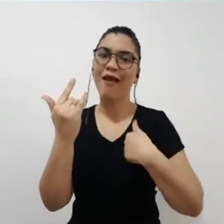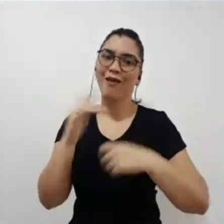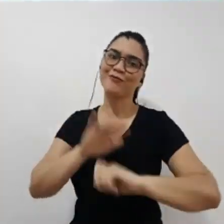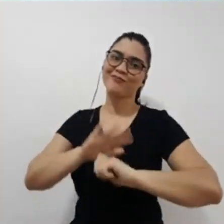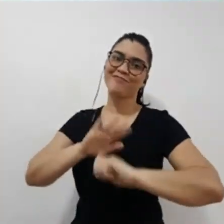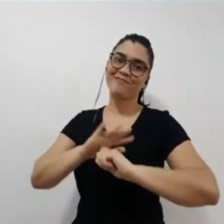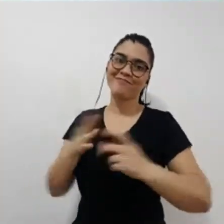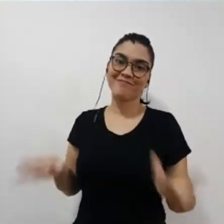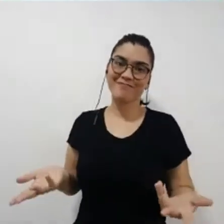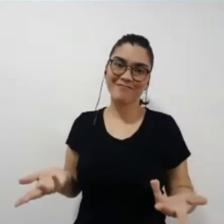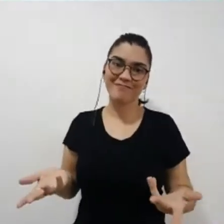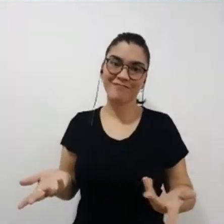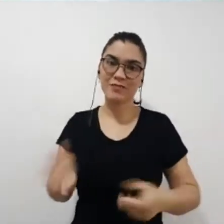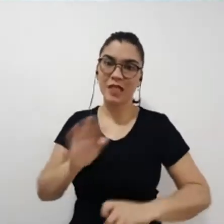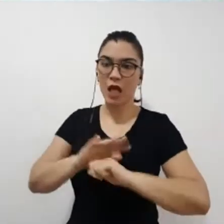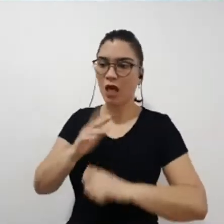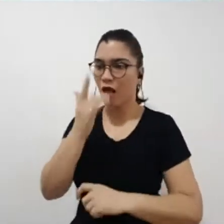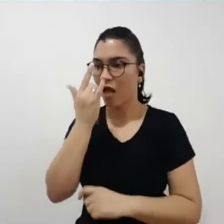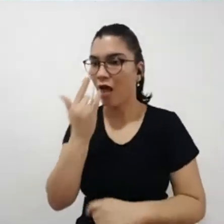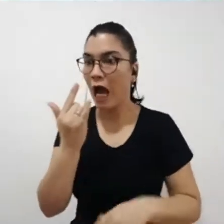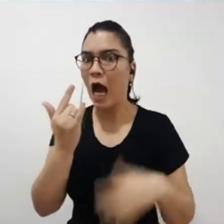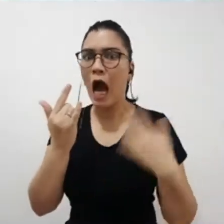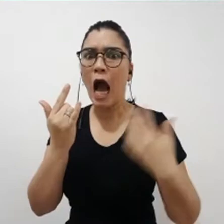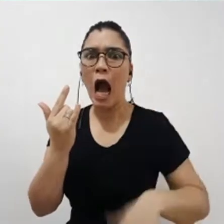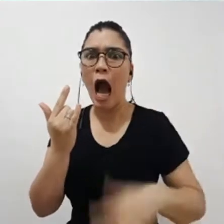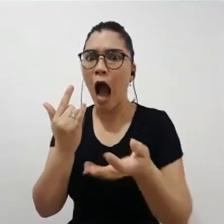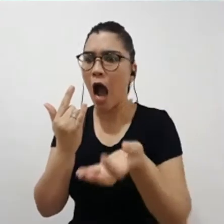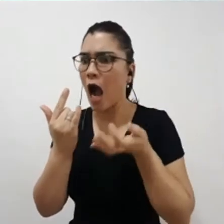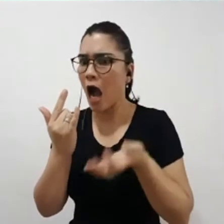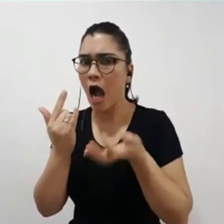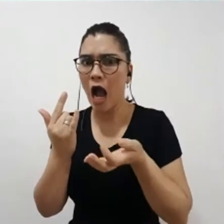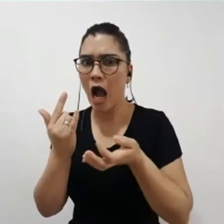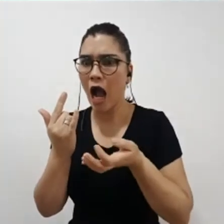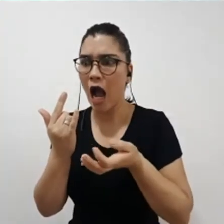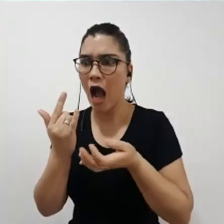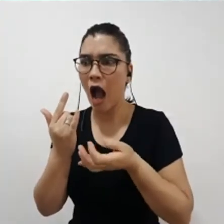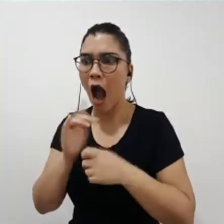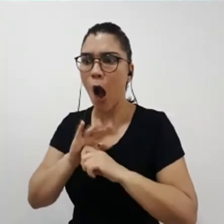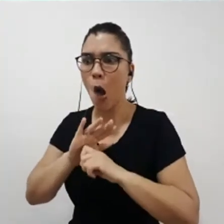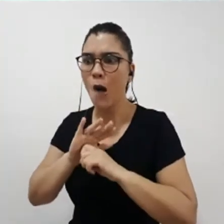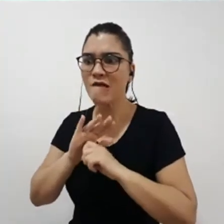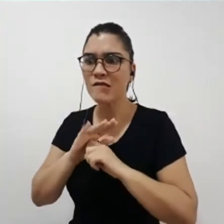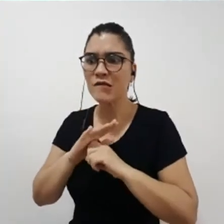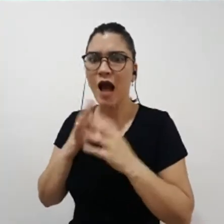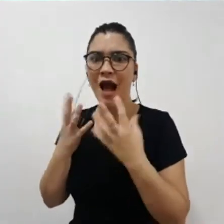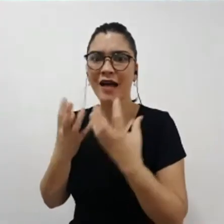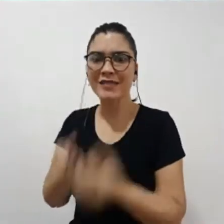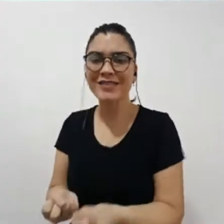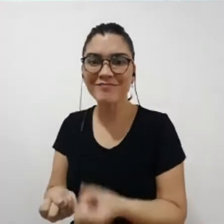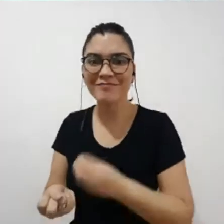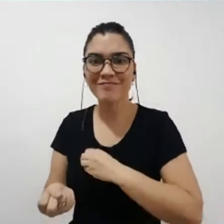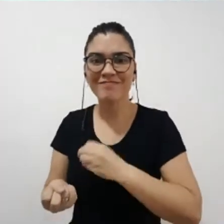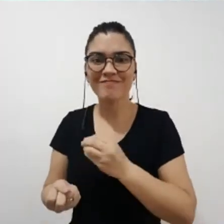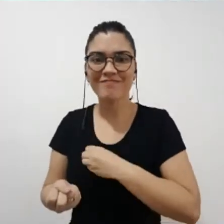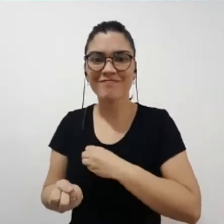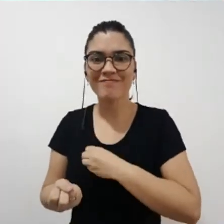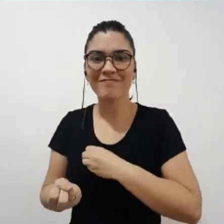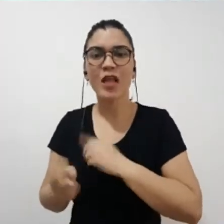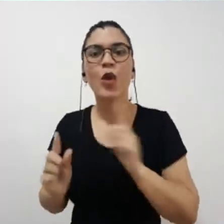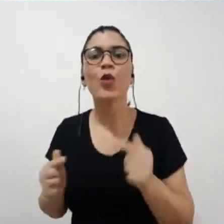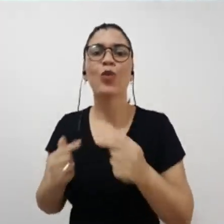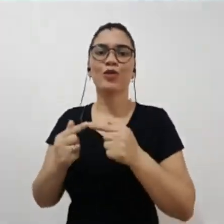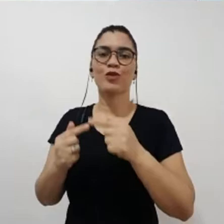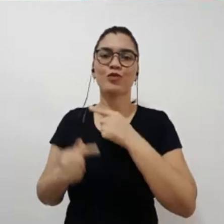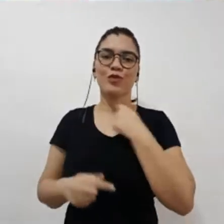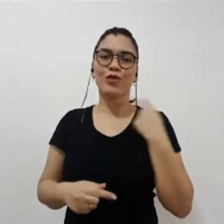concupiscência concebido, dá à luz o pecado, e o pecado sendo consumado gera a morte. Tiago capítulo 1, verso 12 a 15.